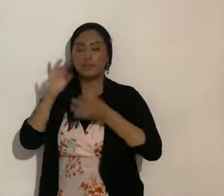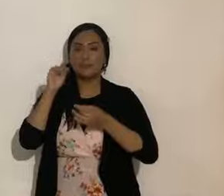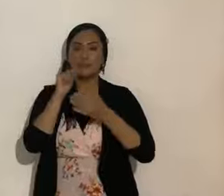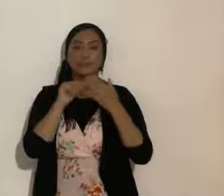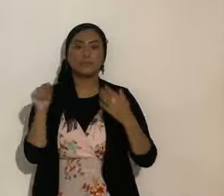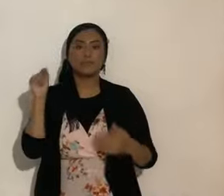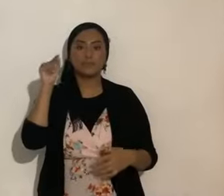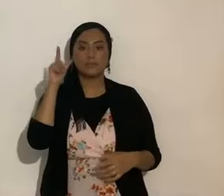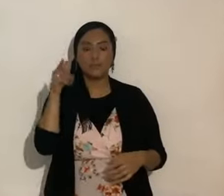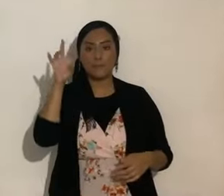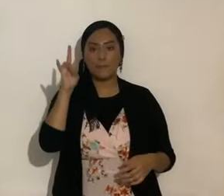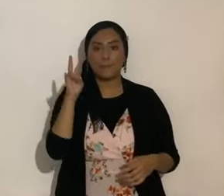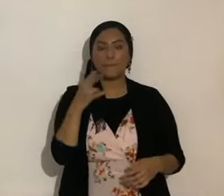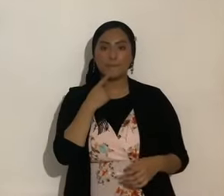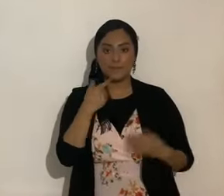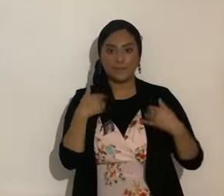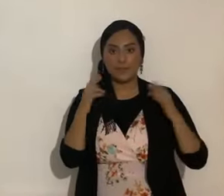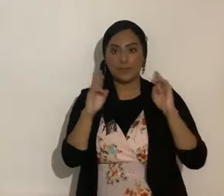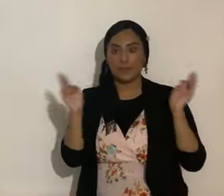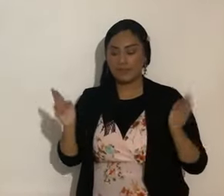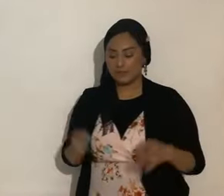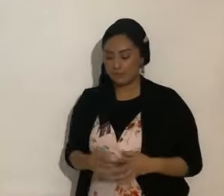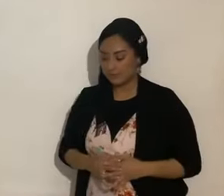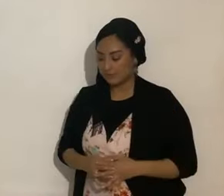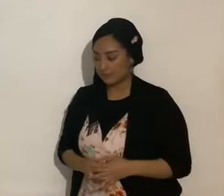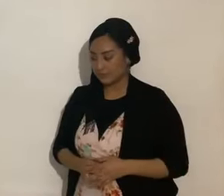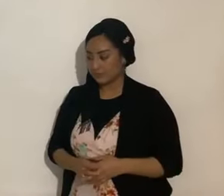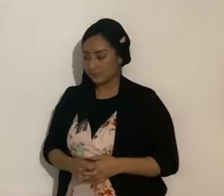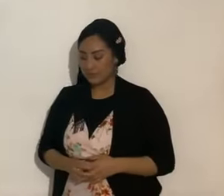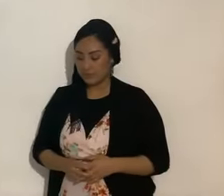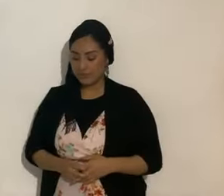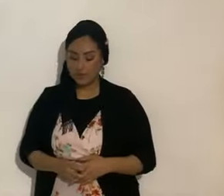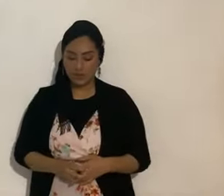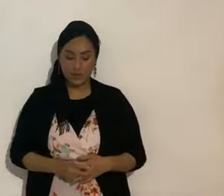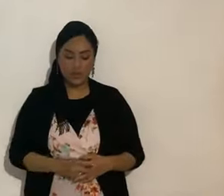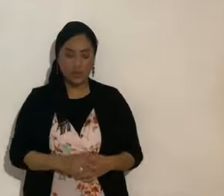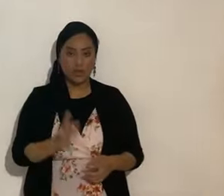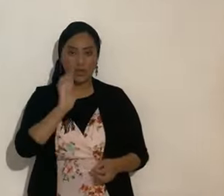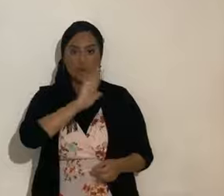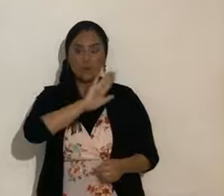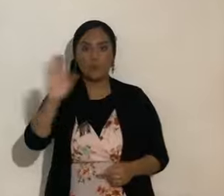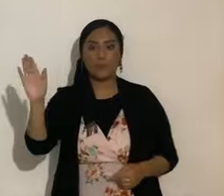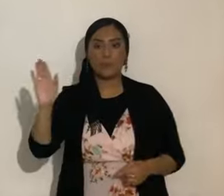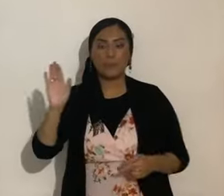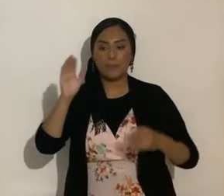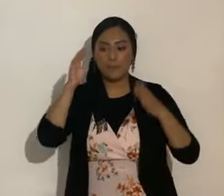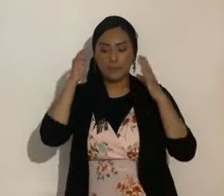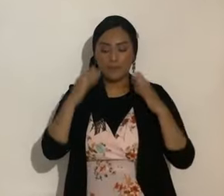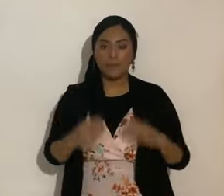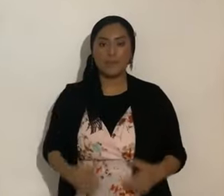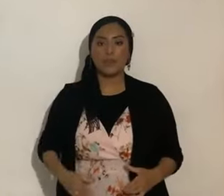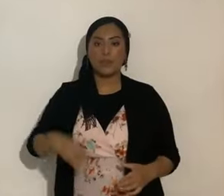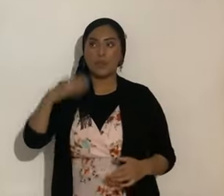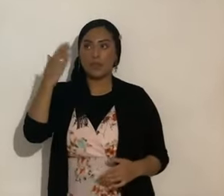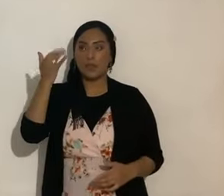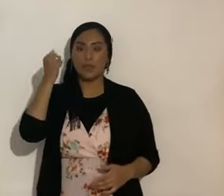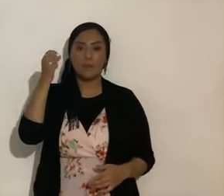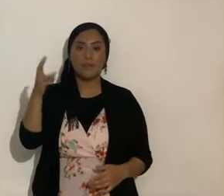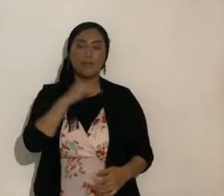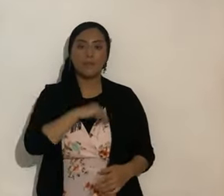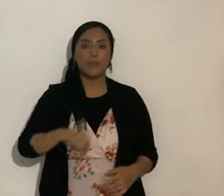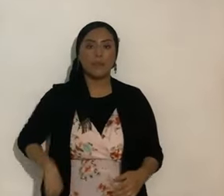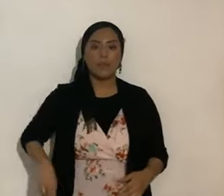verso 27 dice, ya lo tiene, 1 Corintios 12, verso 27, vosotros pues sois el cuerpo de Yahshua Mashiach y